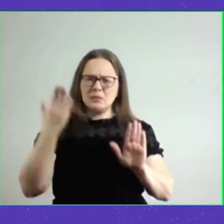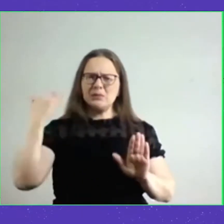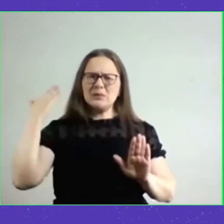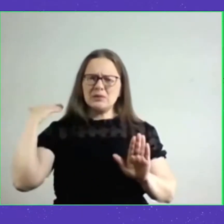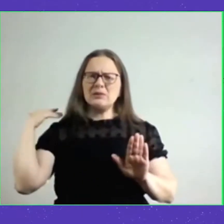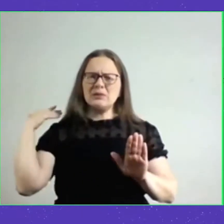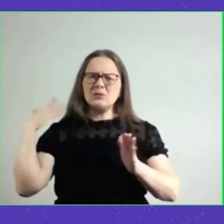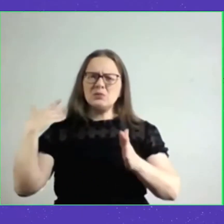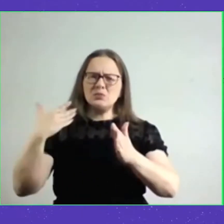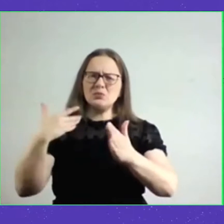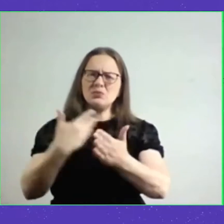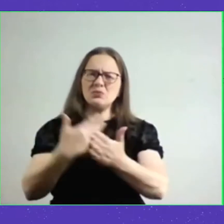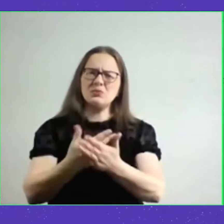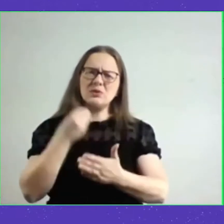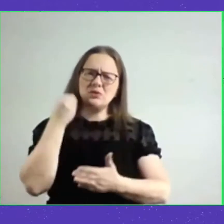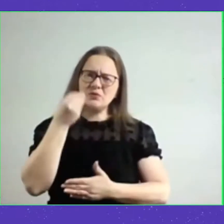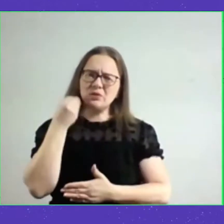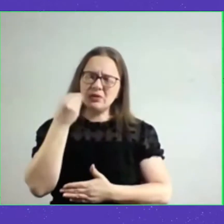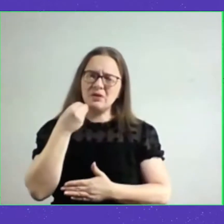gente reforçar.